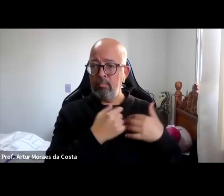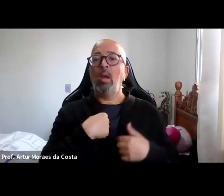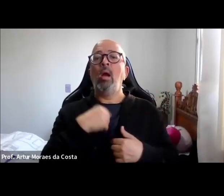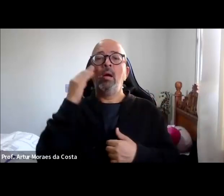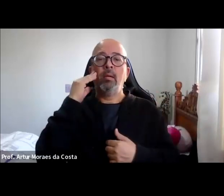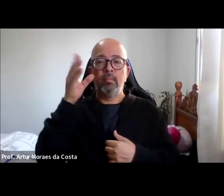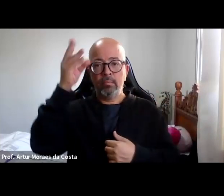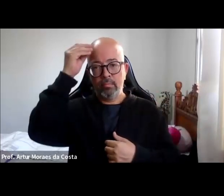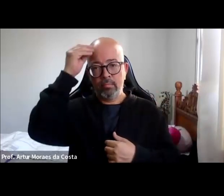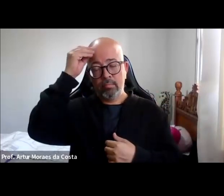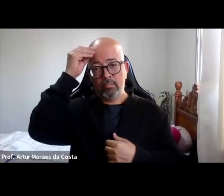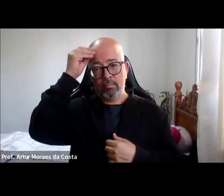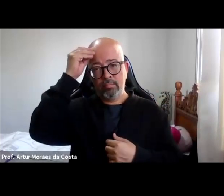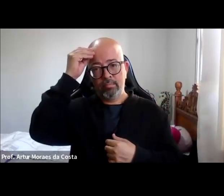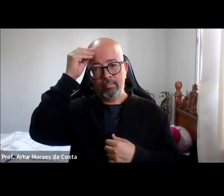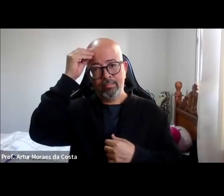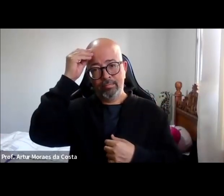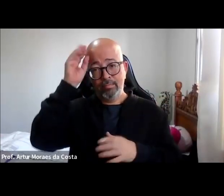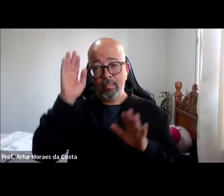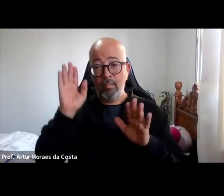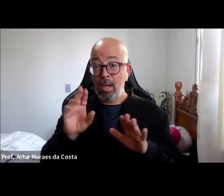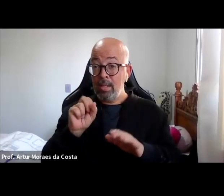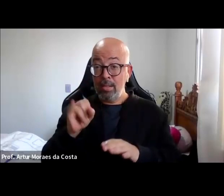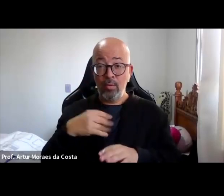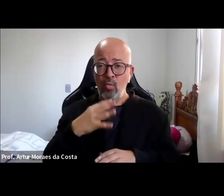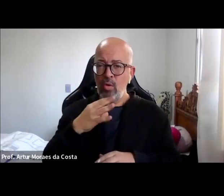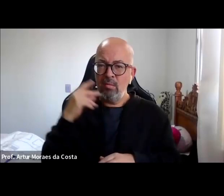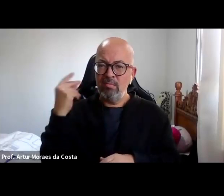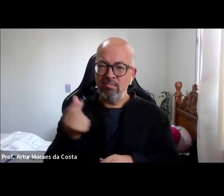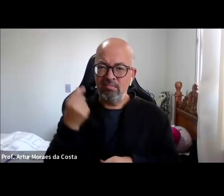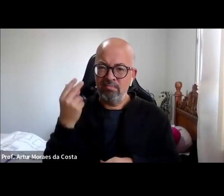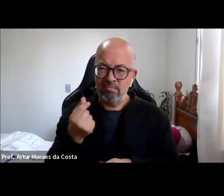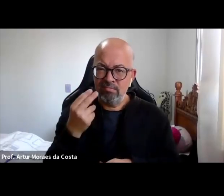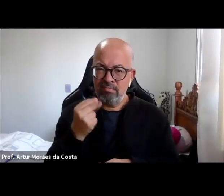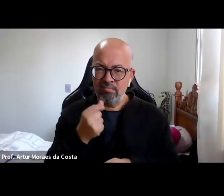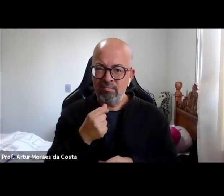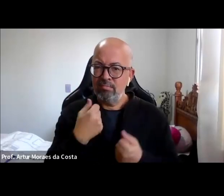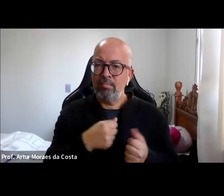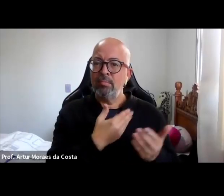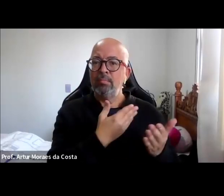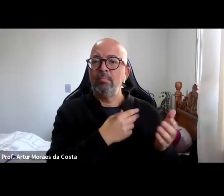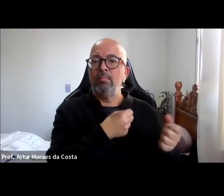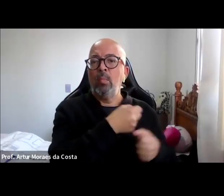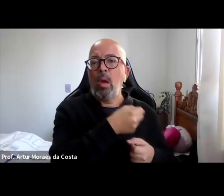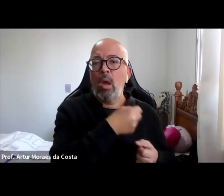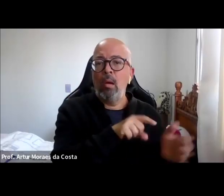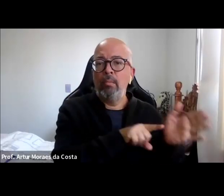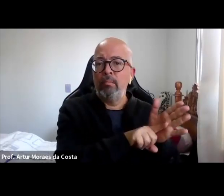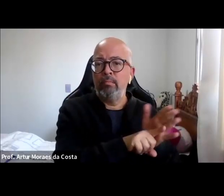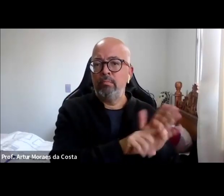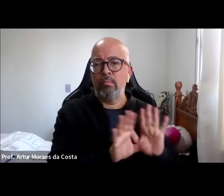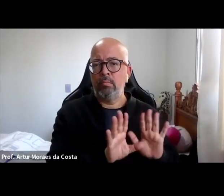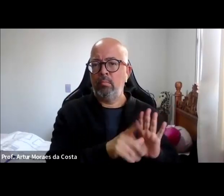prein pretación ya nos conocemos lo suficiente que inclusive hay oportunidades en las que aún conociéndolo bien Es